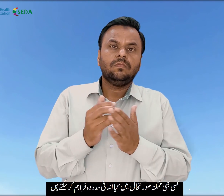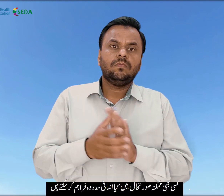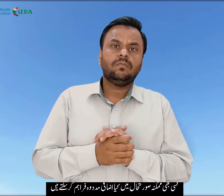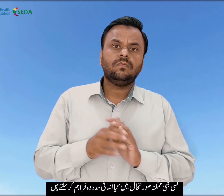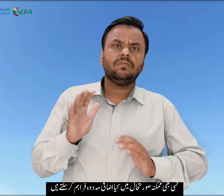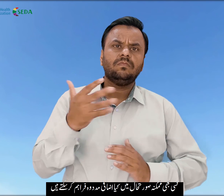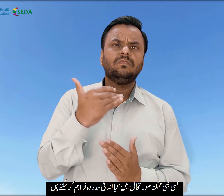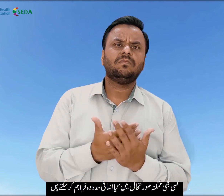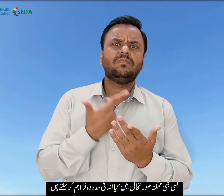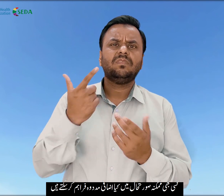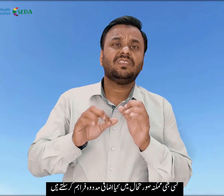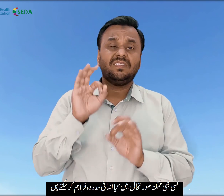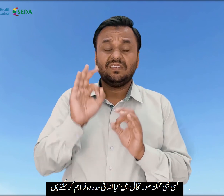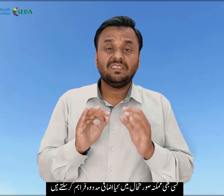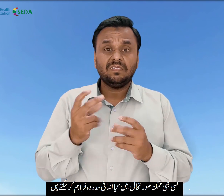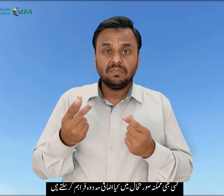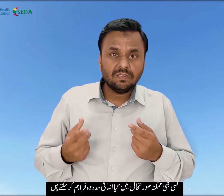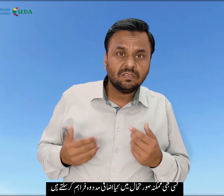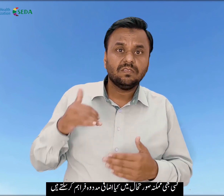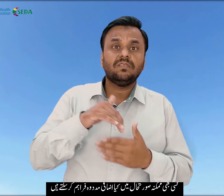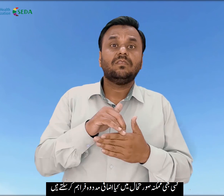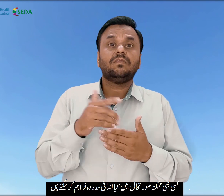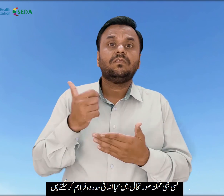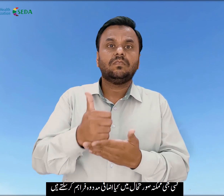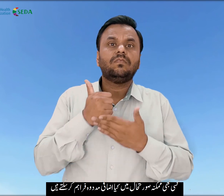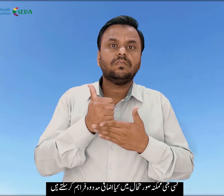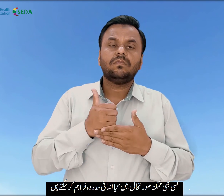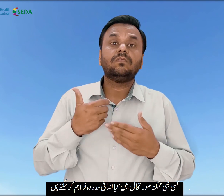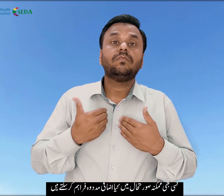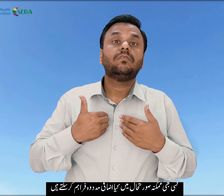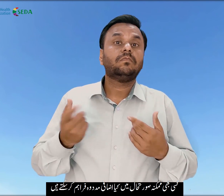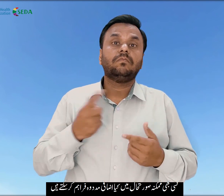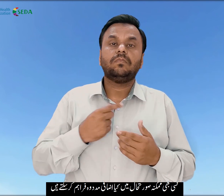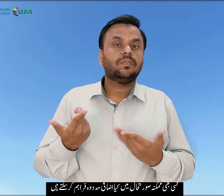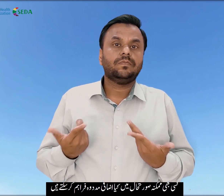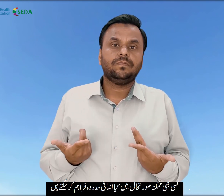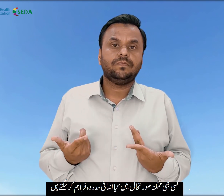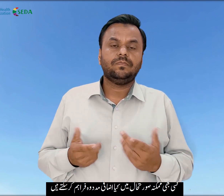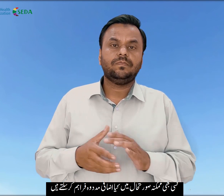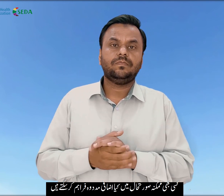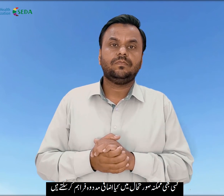بھی ممکنہ صورتحال میں کیا اضافی مدد فراہم کر سکتے ہیں۔